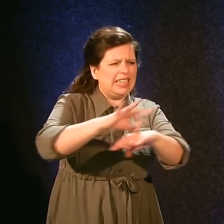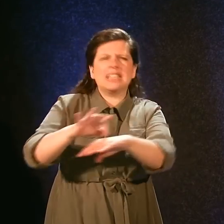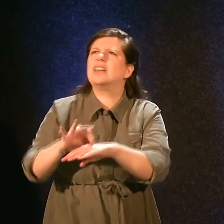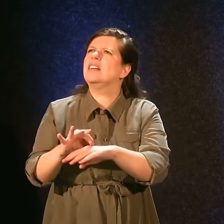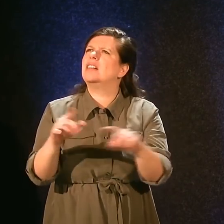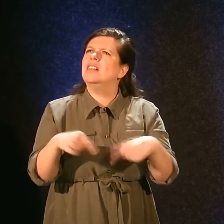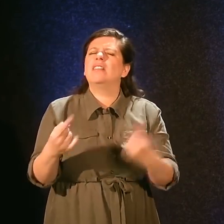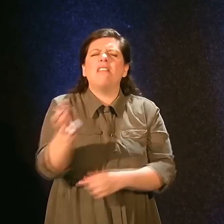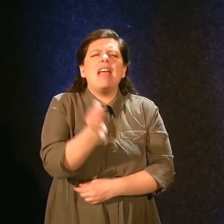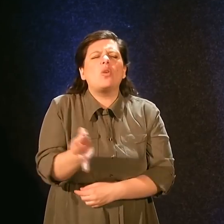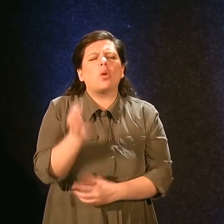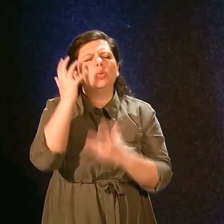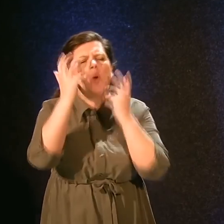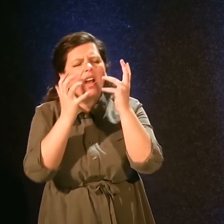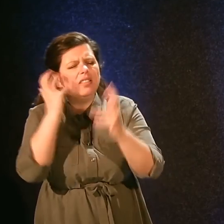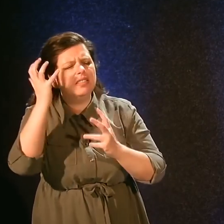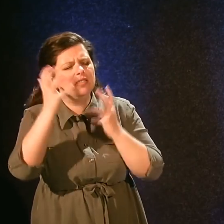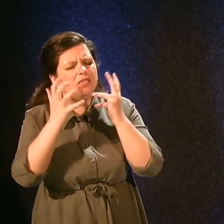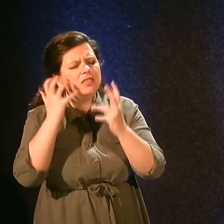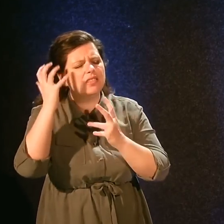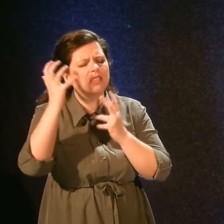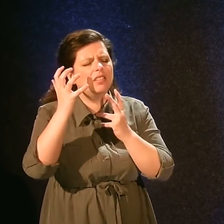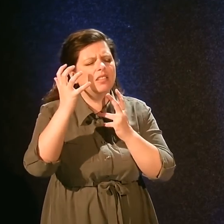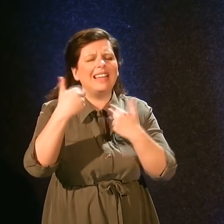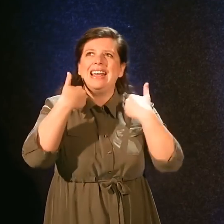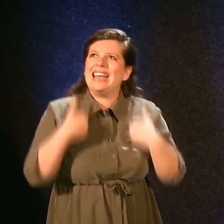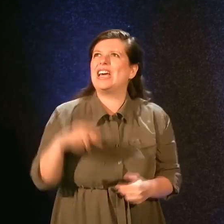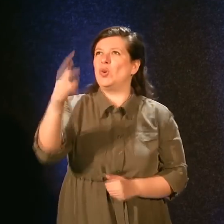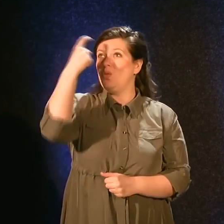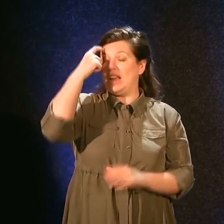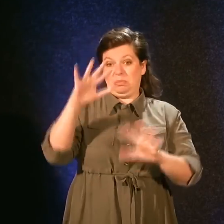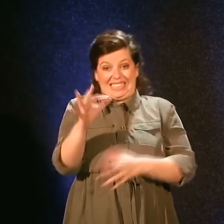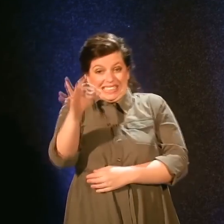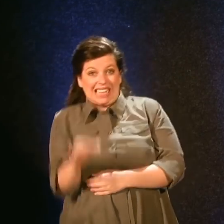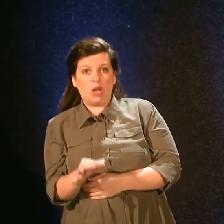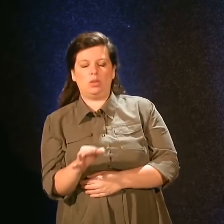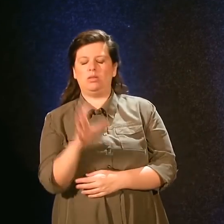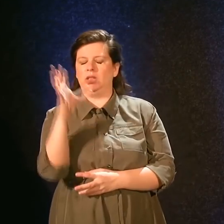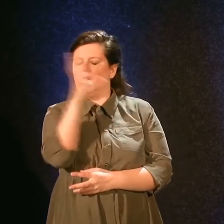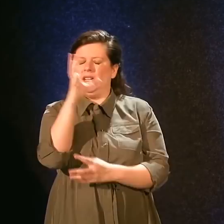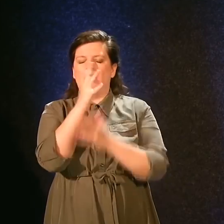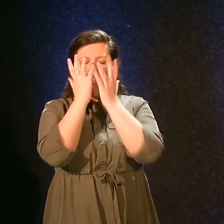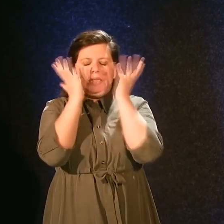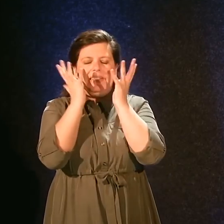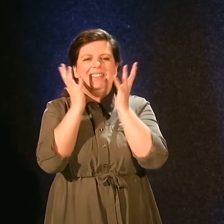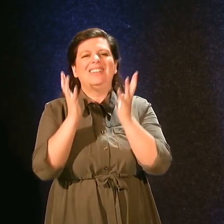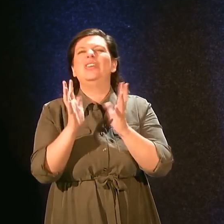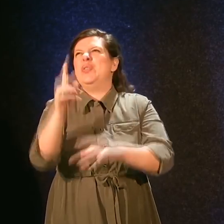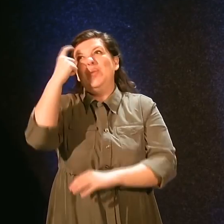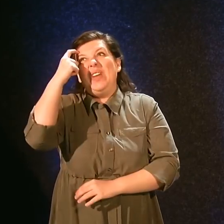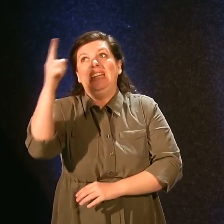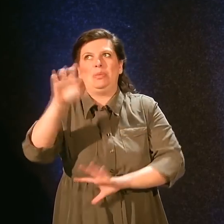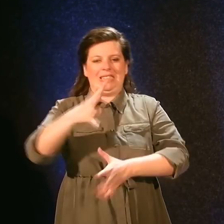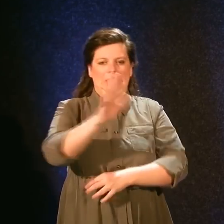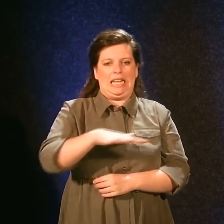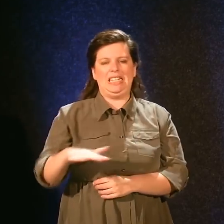ons enorm zorgen over maken. Heer, u weet het. Als we thuis misschien een beetje gek aan het worden zijn. U weet het. Waar misschien kinderen een beetje